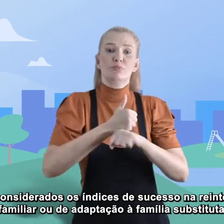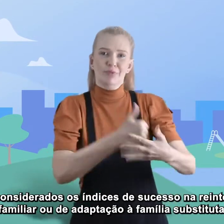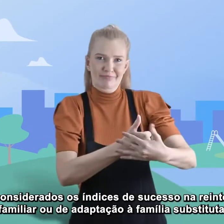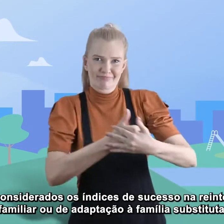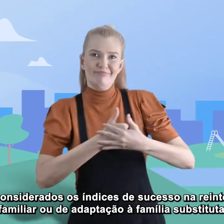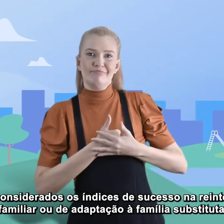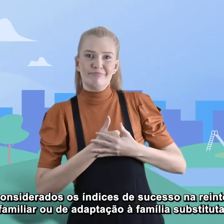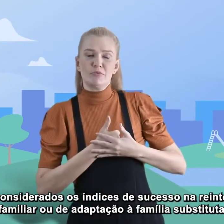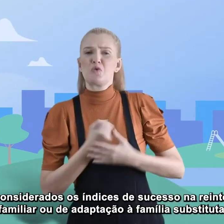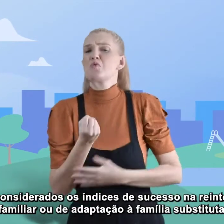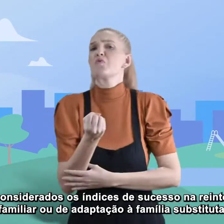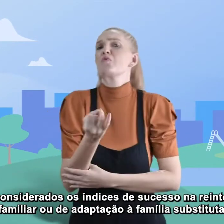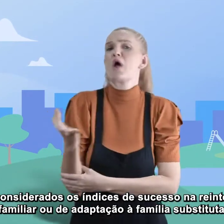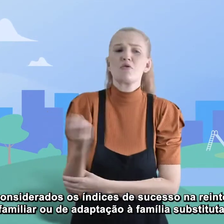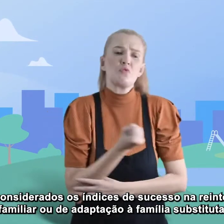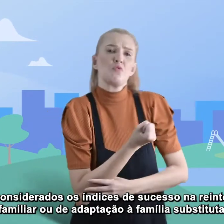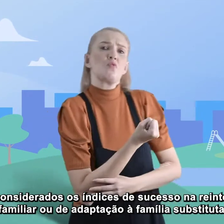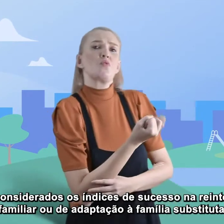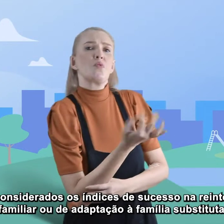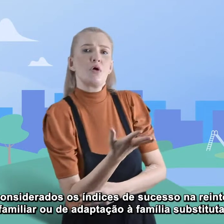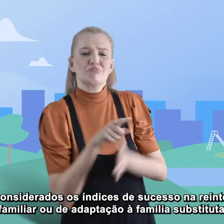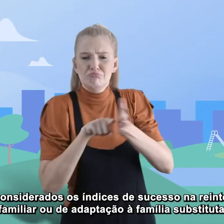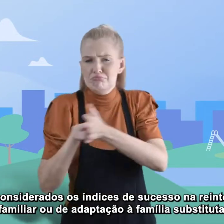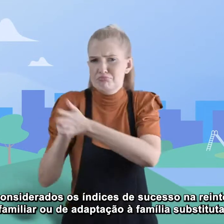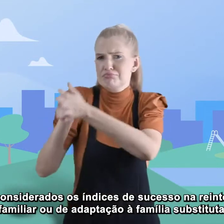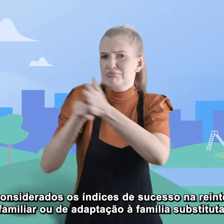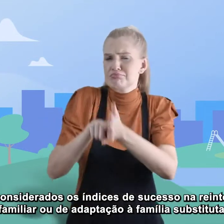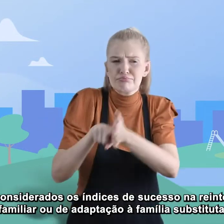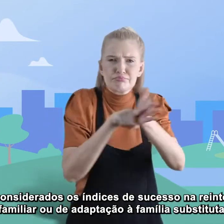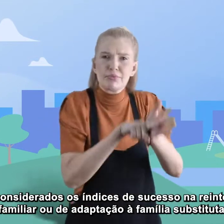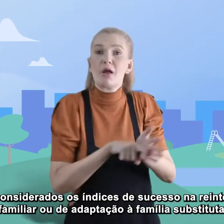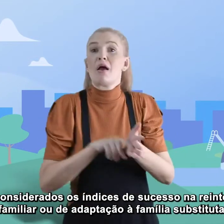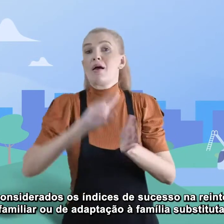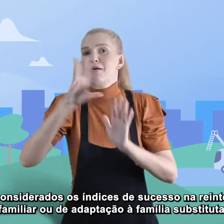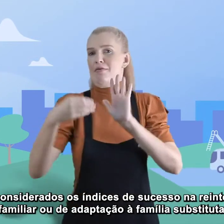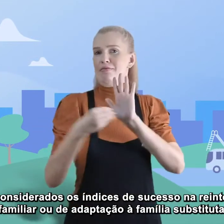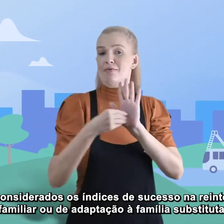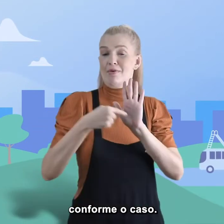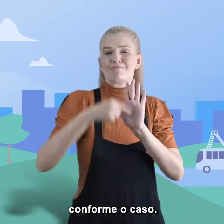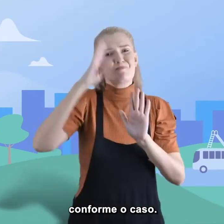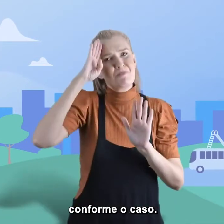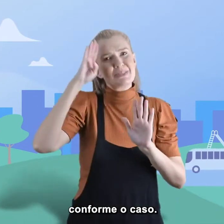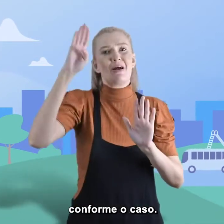reintegração familiar ou de adaptação à família substituta, conforme o